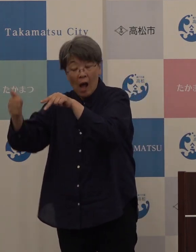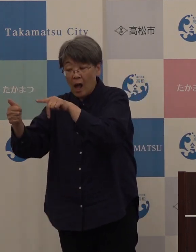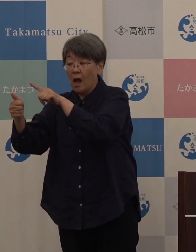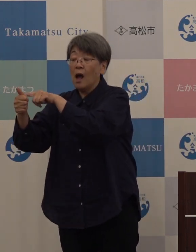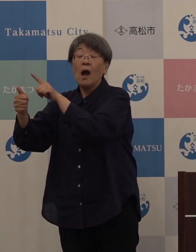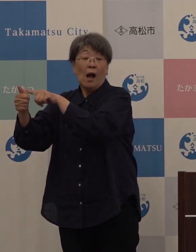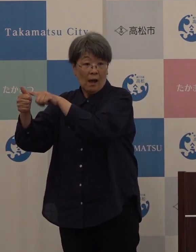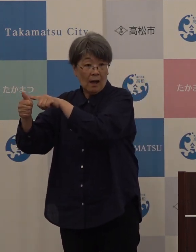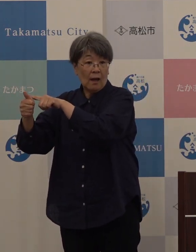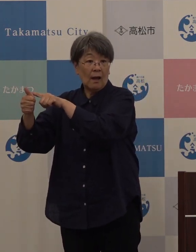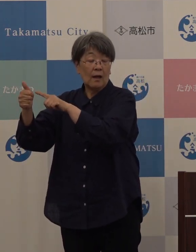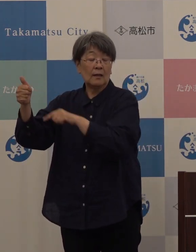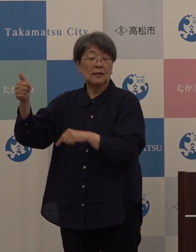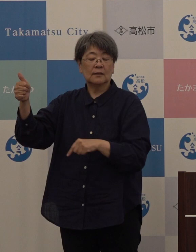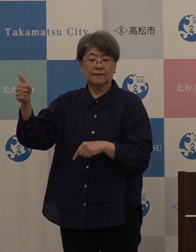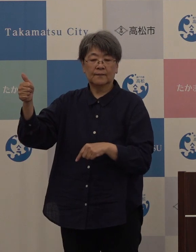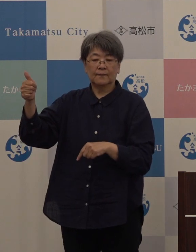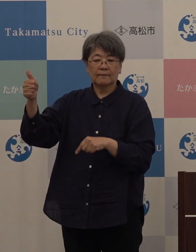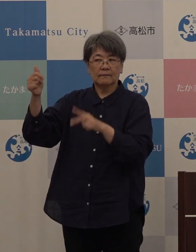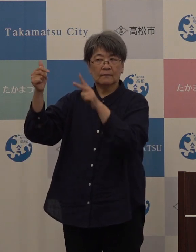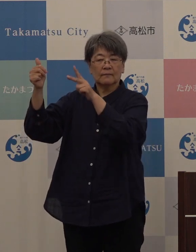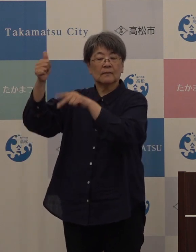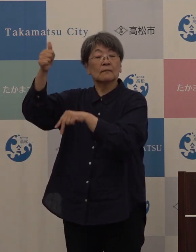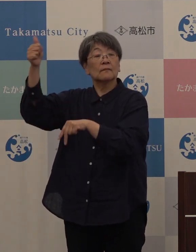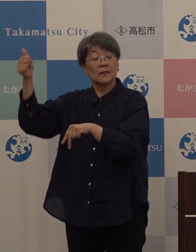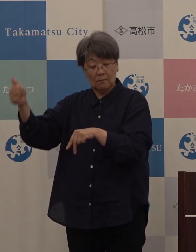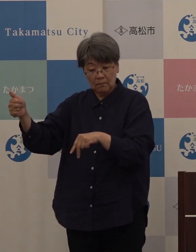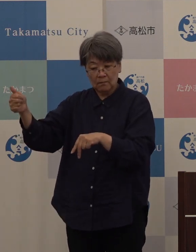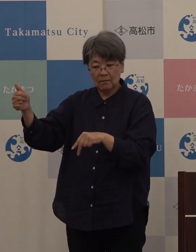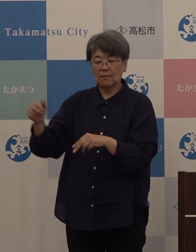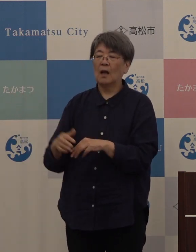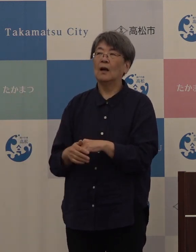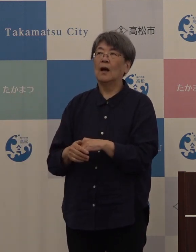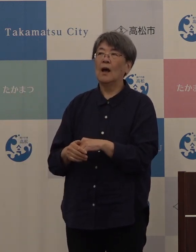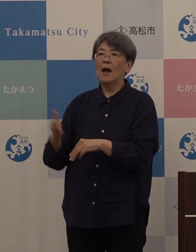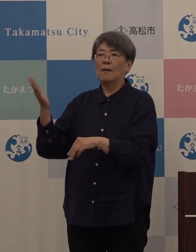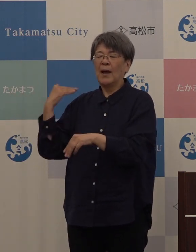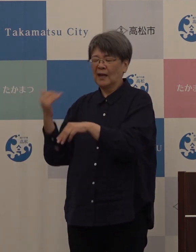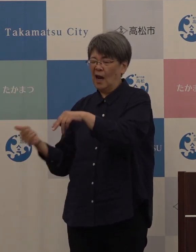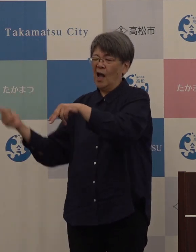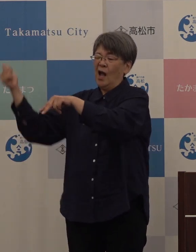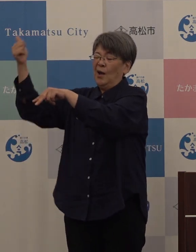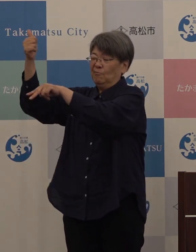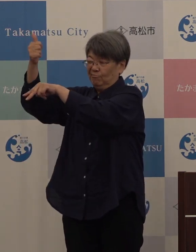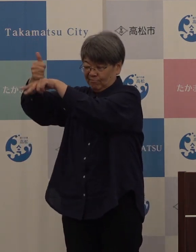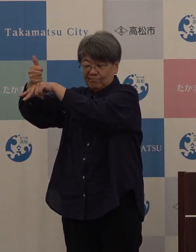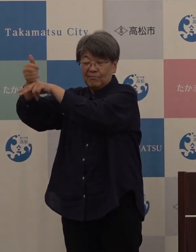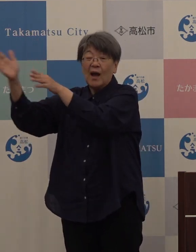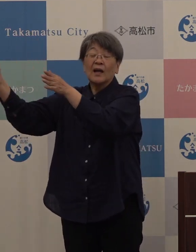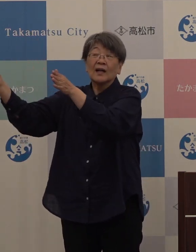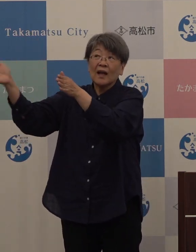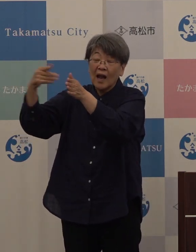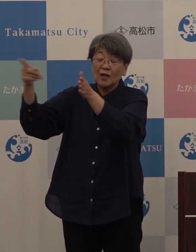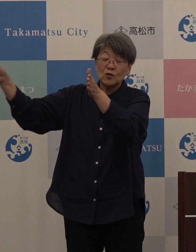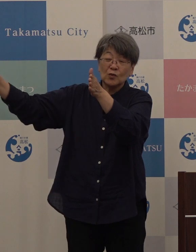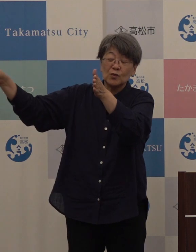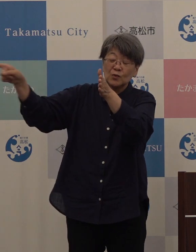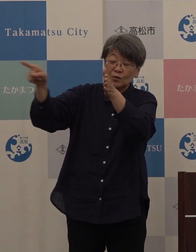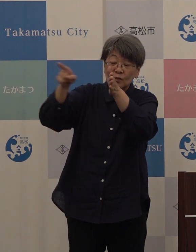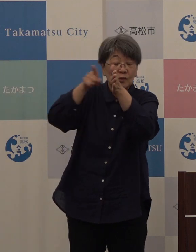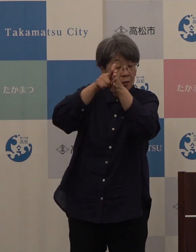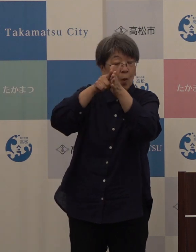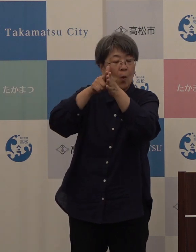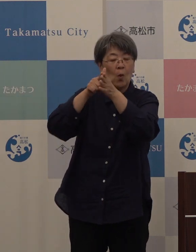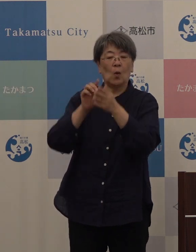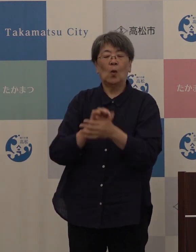されてですね、真鍋社長が就任されてから河原町の中にですね、移行でを